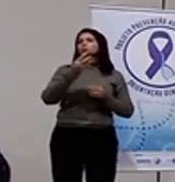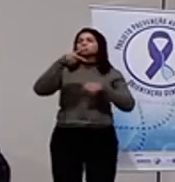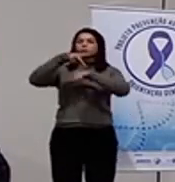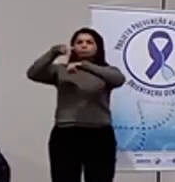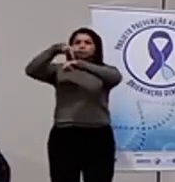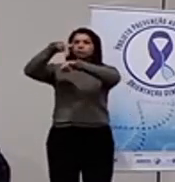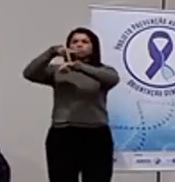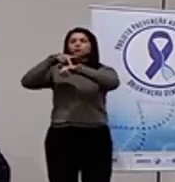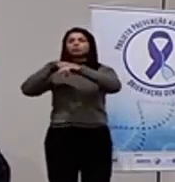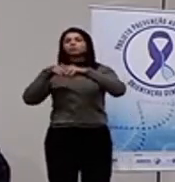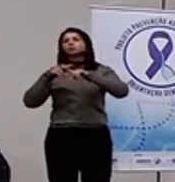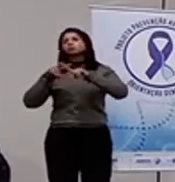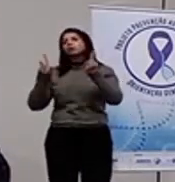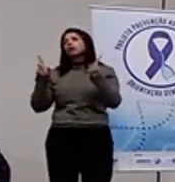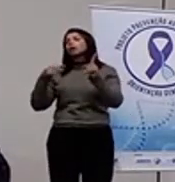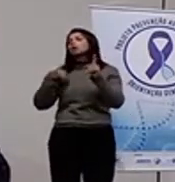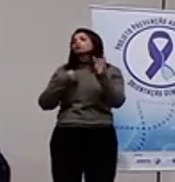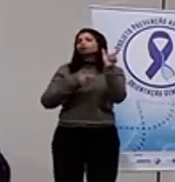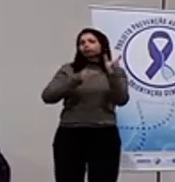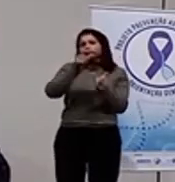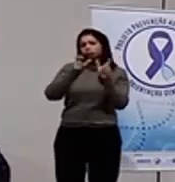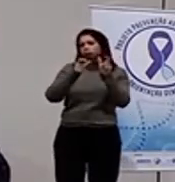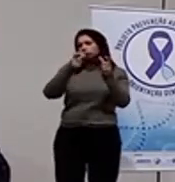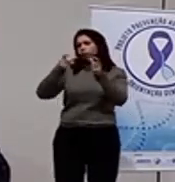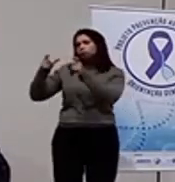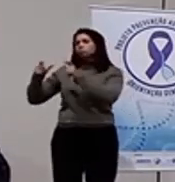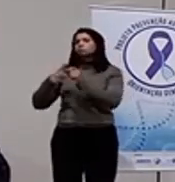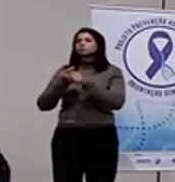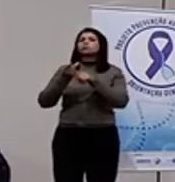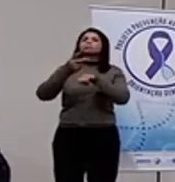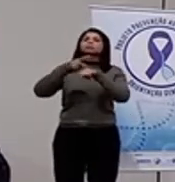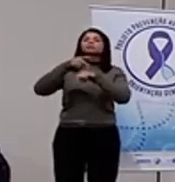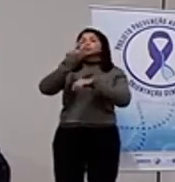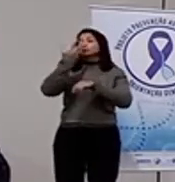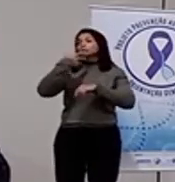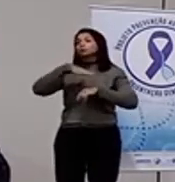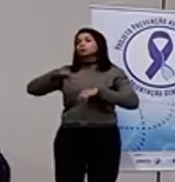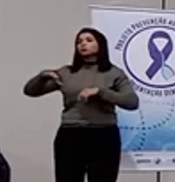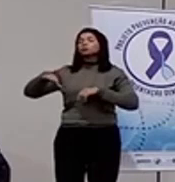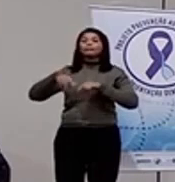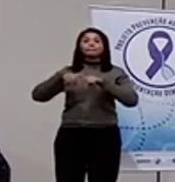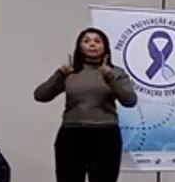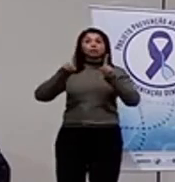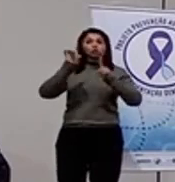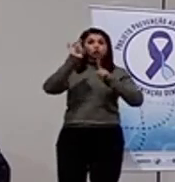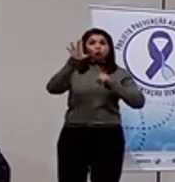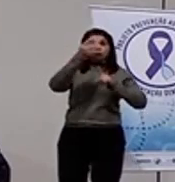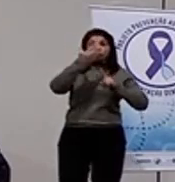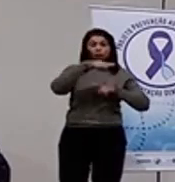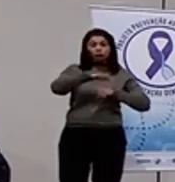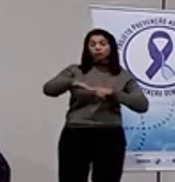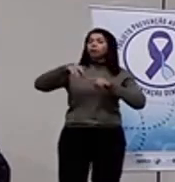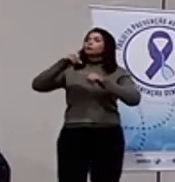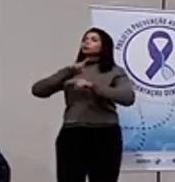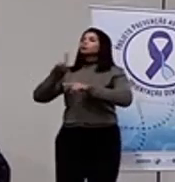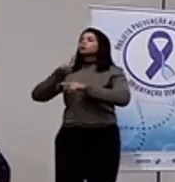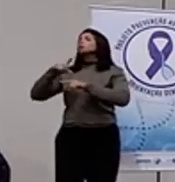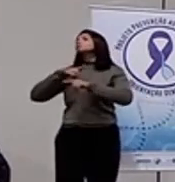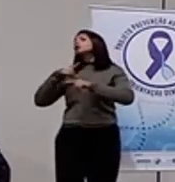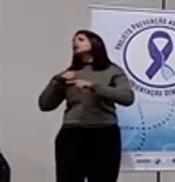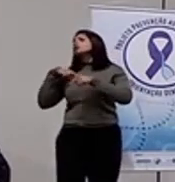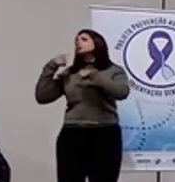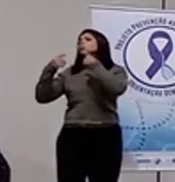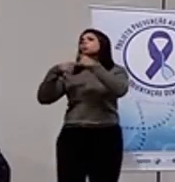Uma grande parte das doenças raras afeta crianças, mas não exclusivamente. Até porque existem muitas doenças reumatológicas,